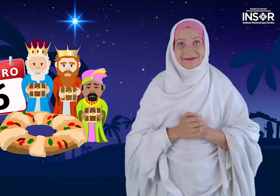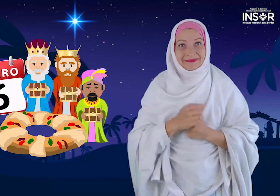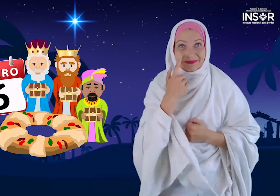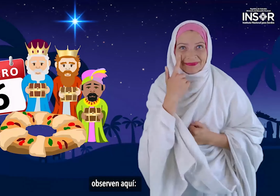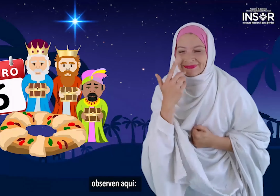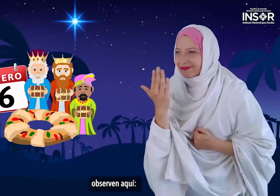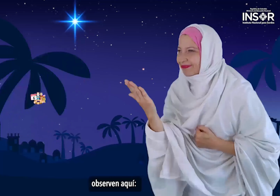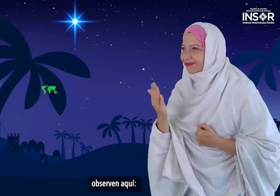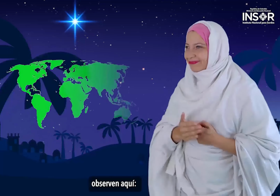de Observen aquí.